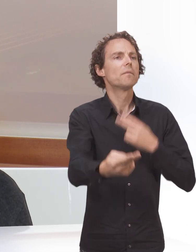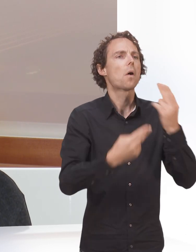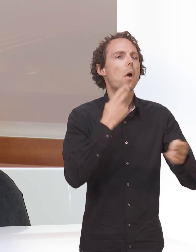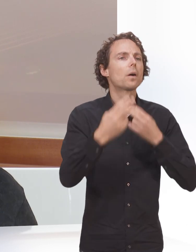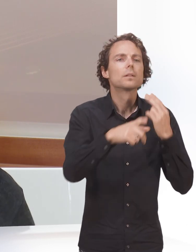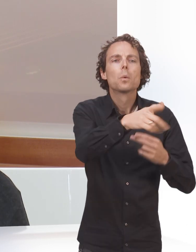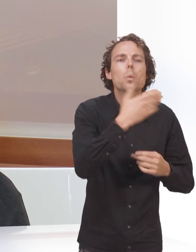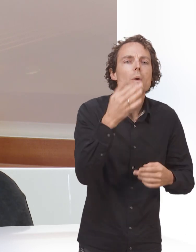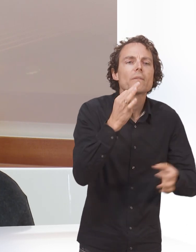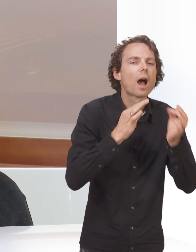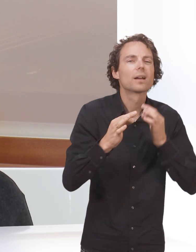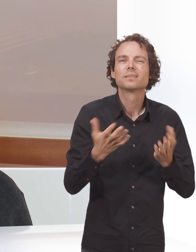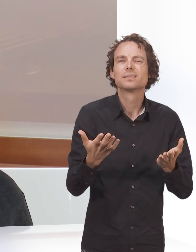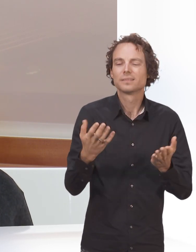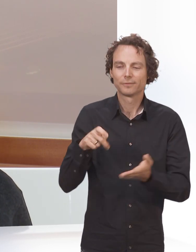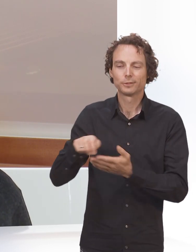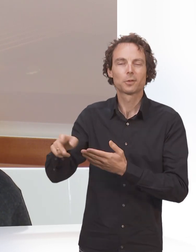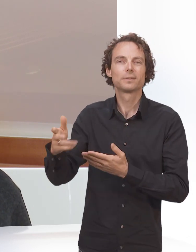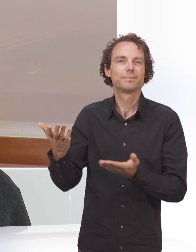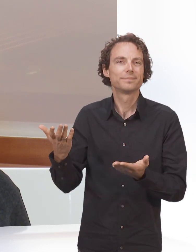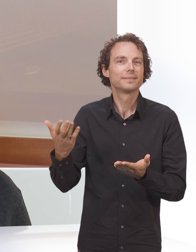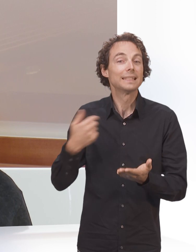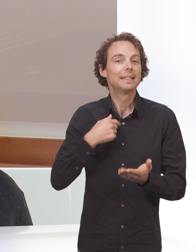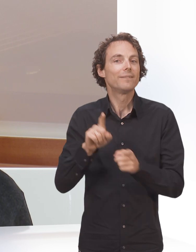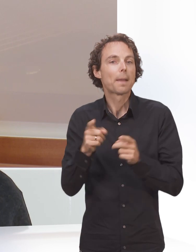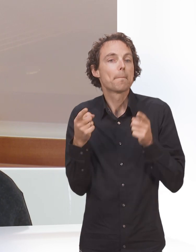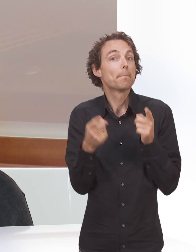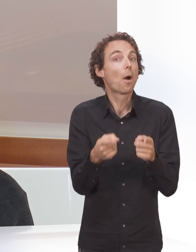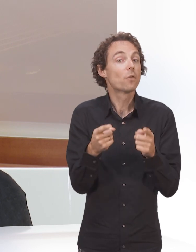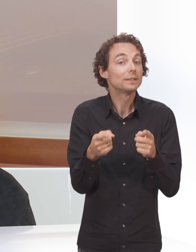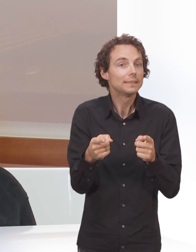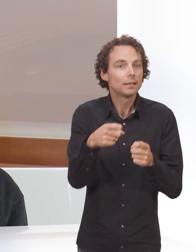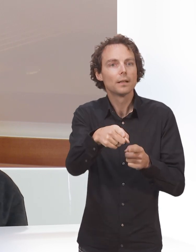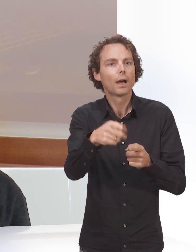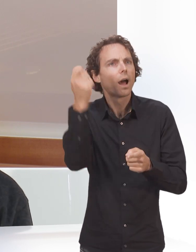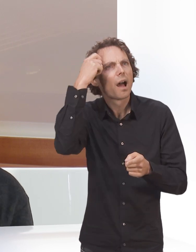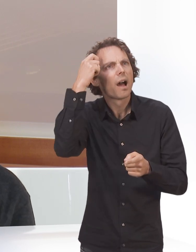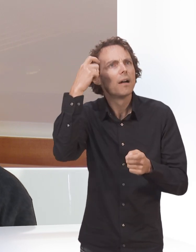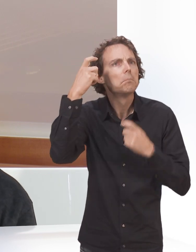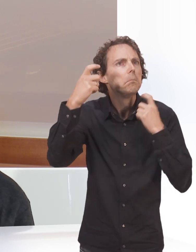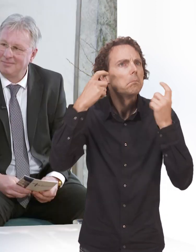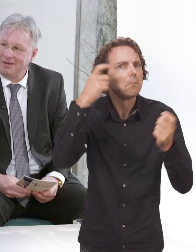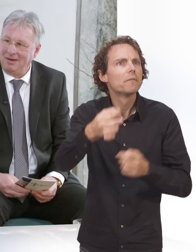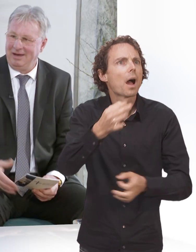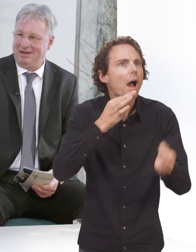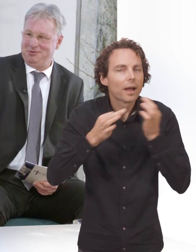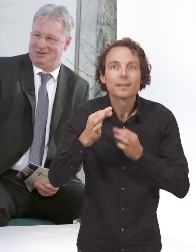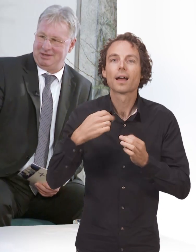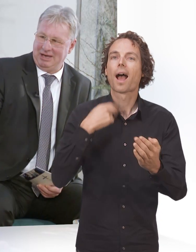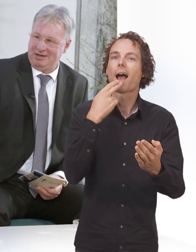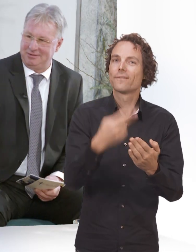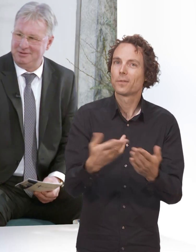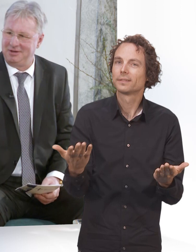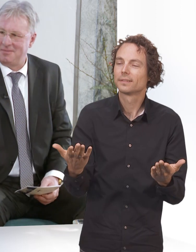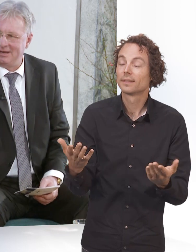haben in der Fußgängerzone. Aber ich provoziere Fragen und dann kann ich antworten. Eigentlich müsste